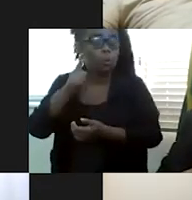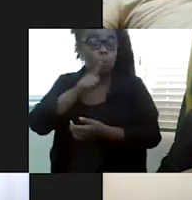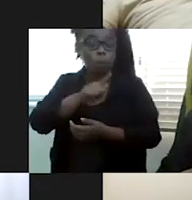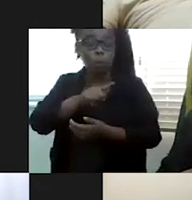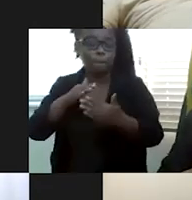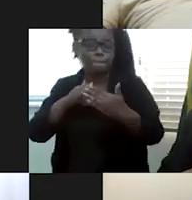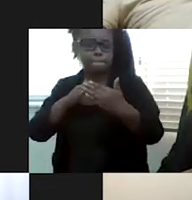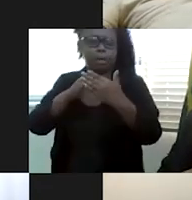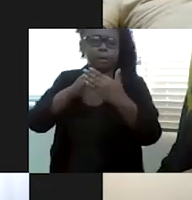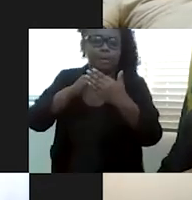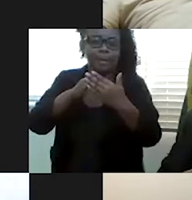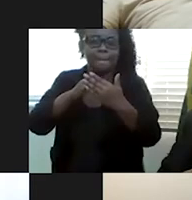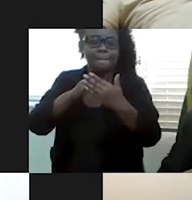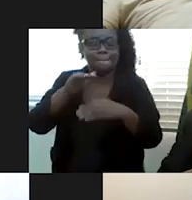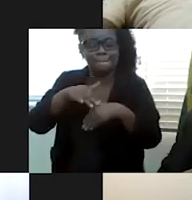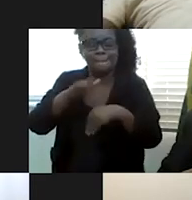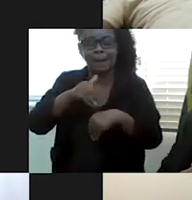mil